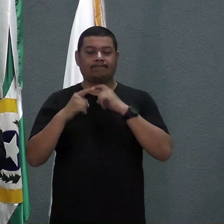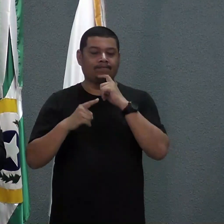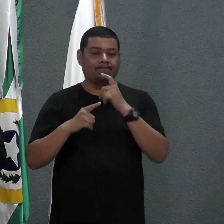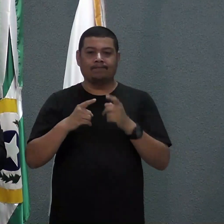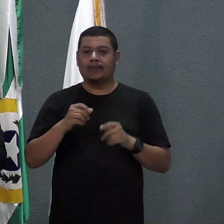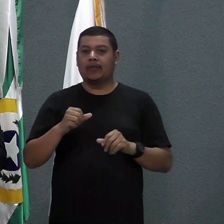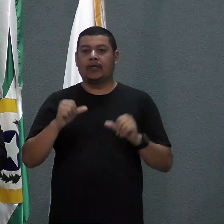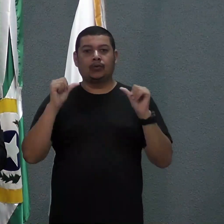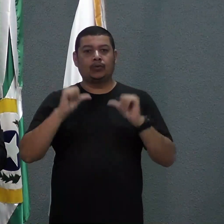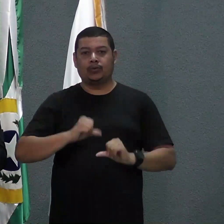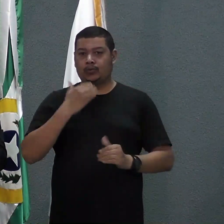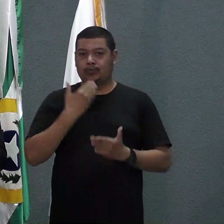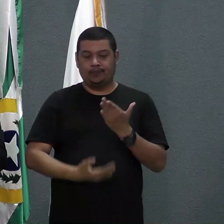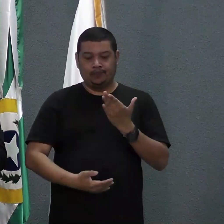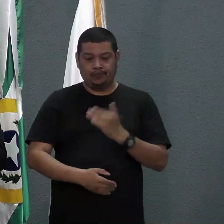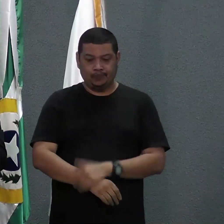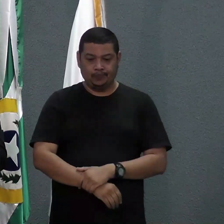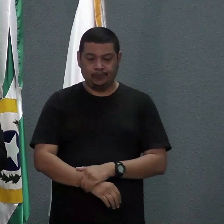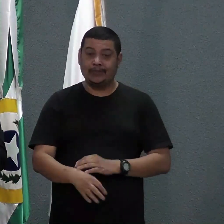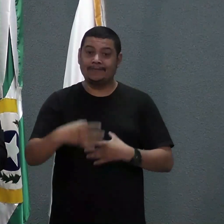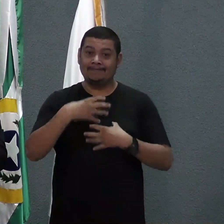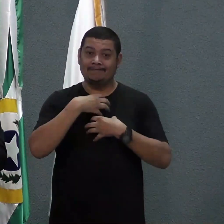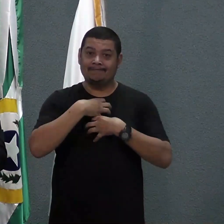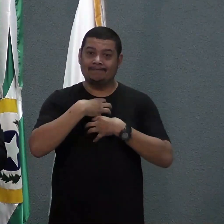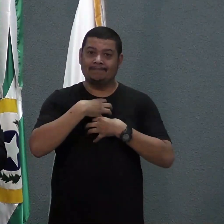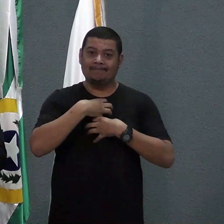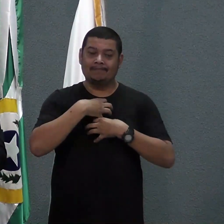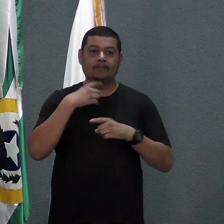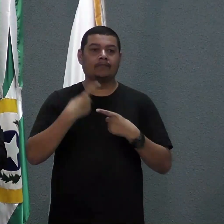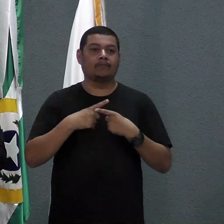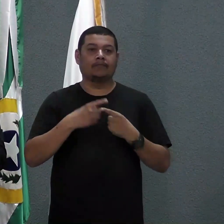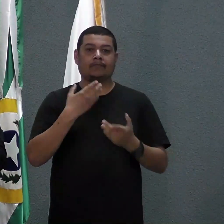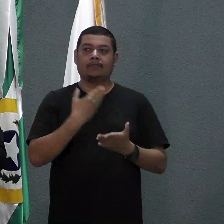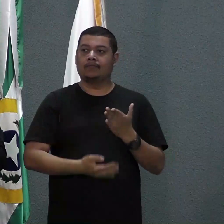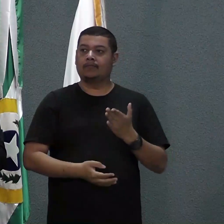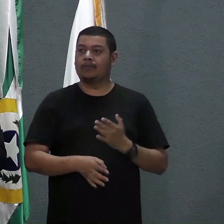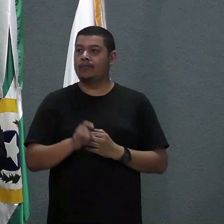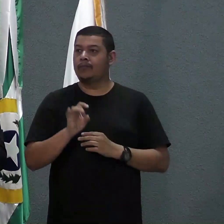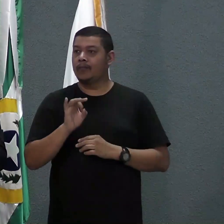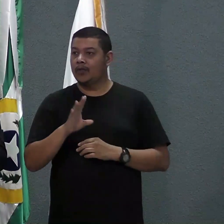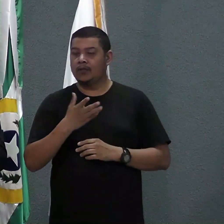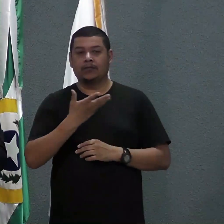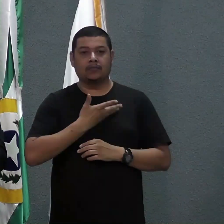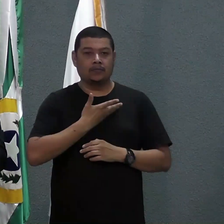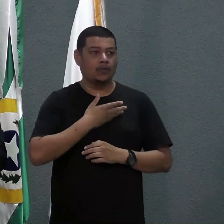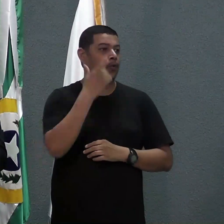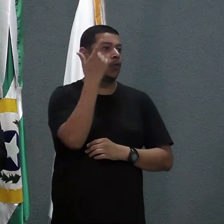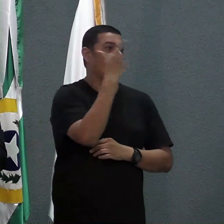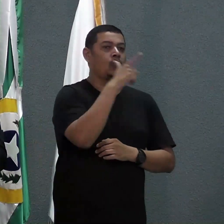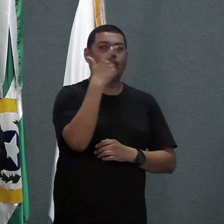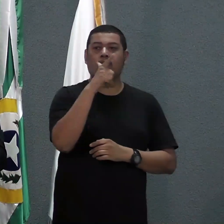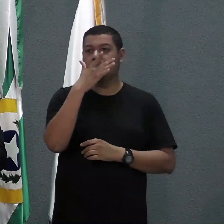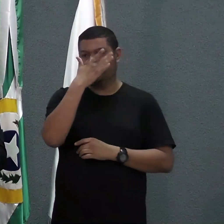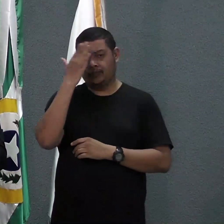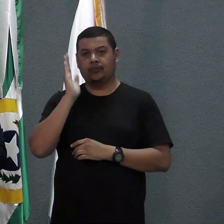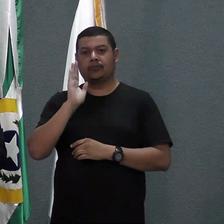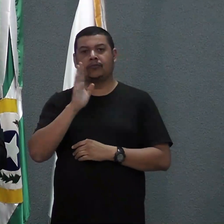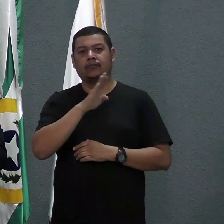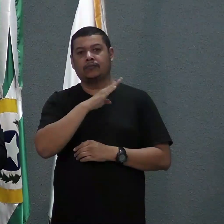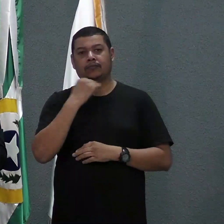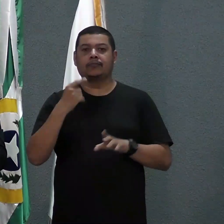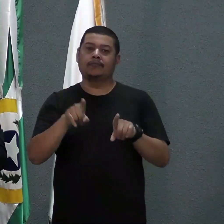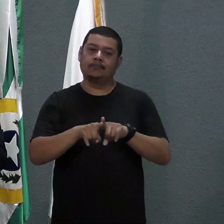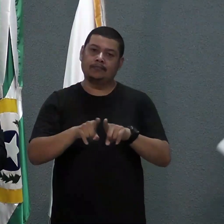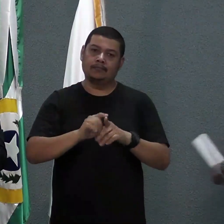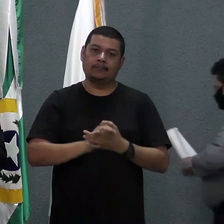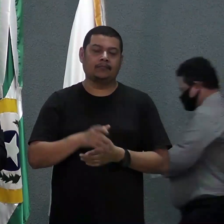resistir. Também fico triste com a perca do... Não só com essa perca, né, com várias outras percas aí que